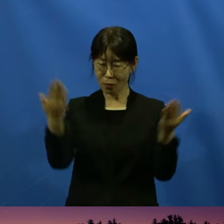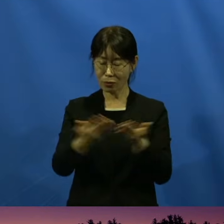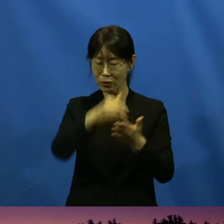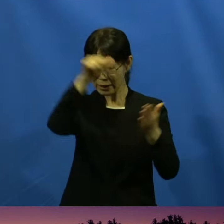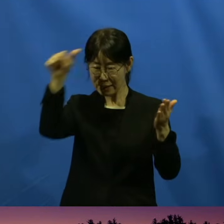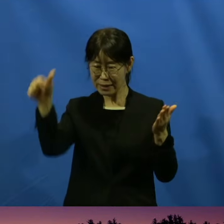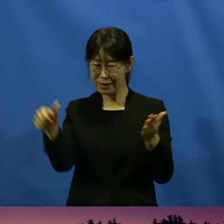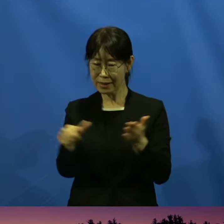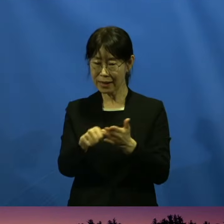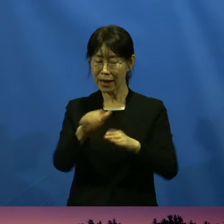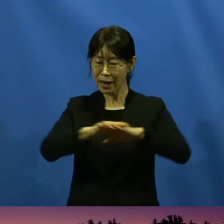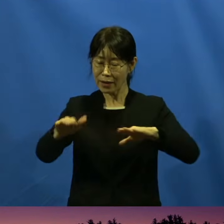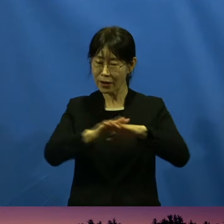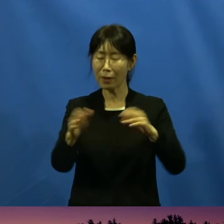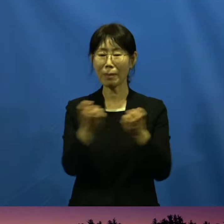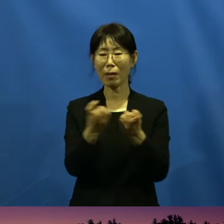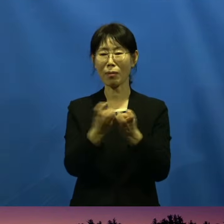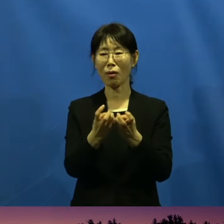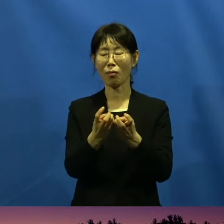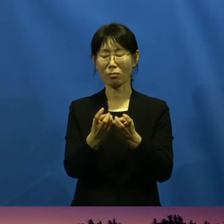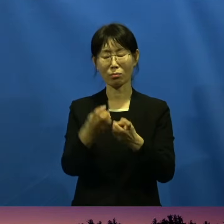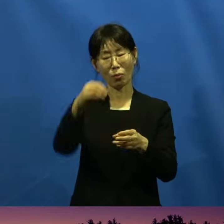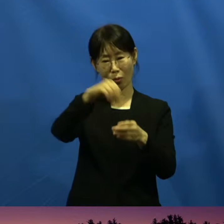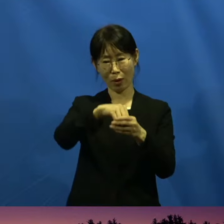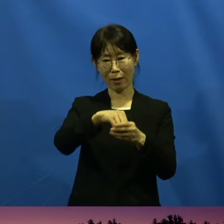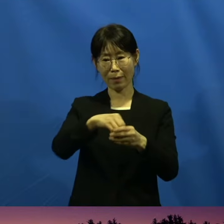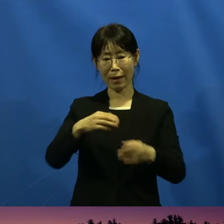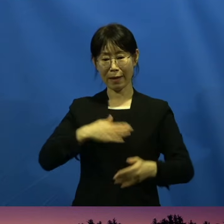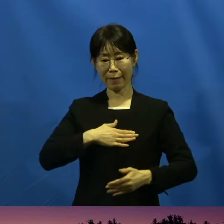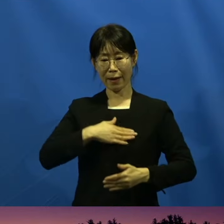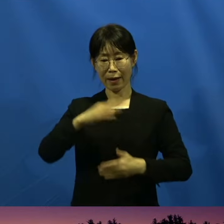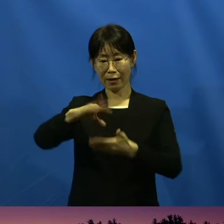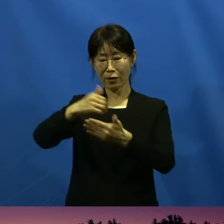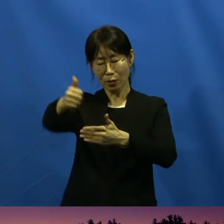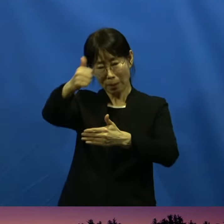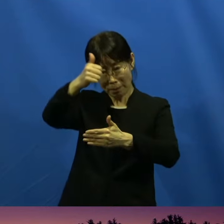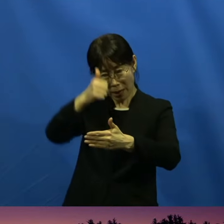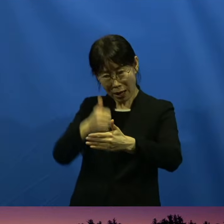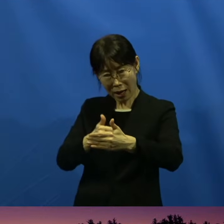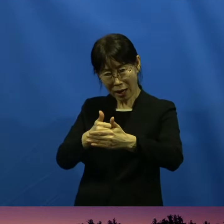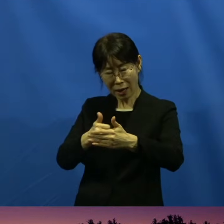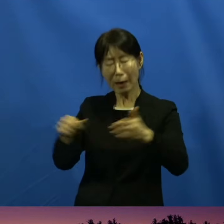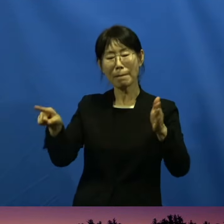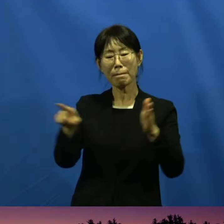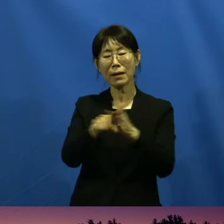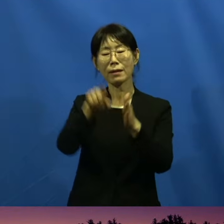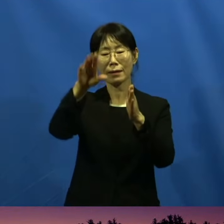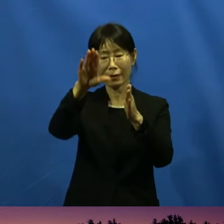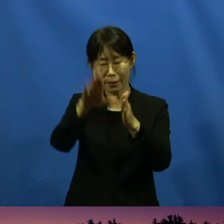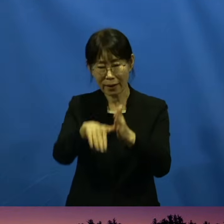키가 있어요. 내 안에 그리스도가 사신다는 거, 이걸 믿음으로 받아들이는 순간